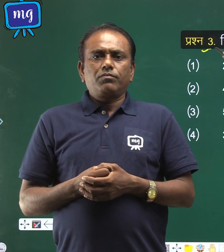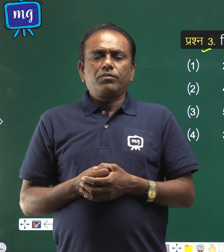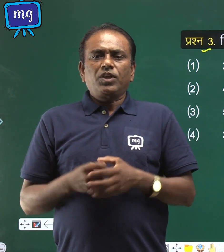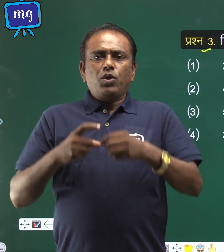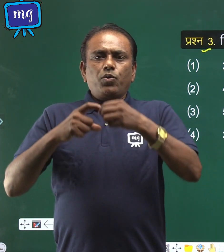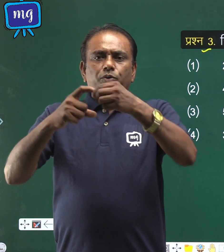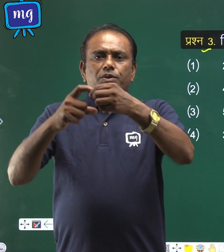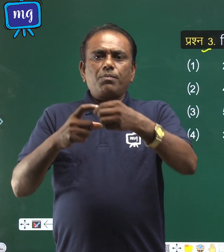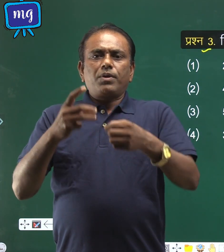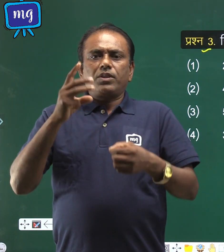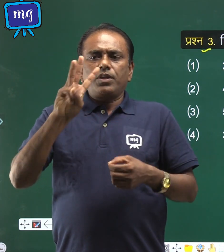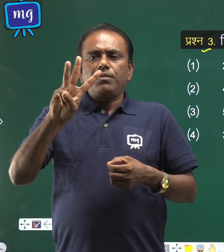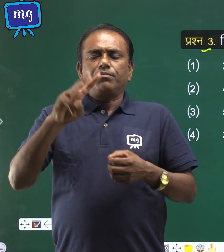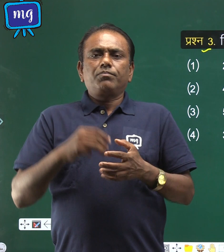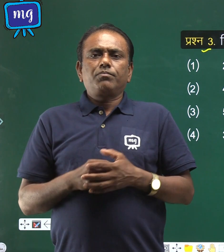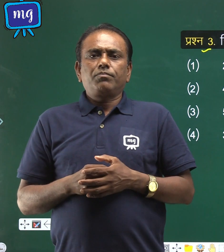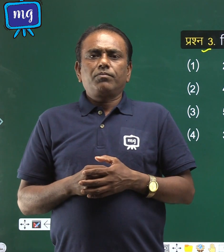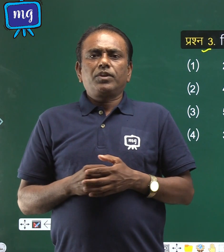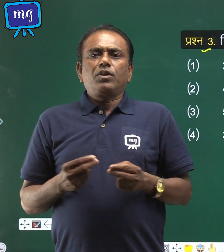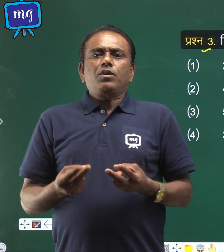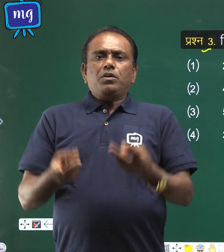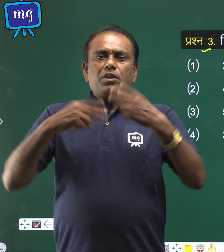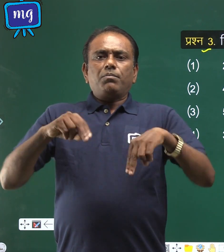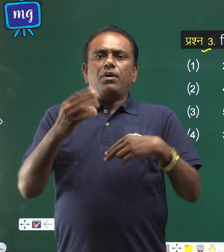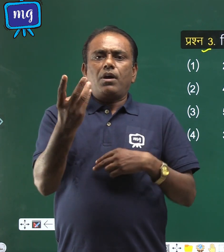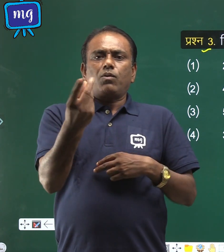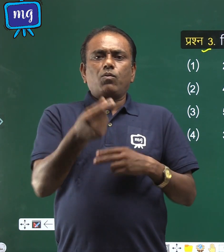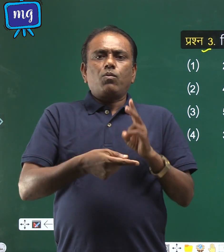प्रश्न नंबर 3, निम्न अंकों का